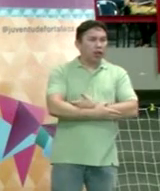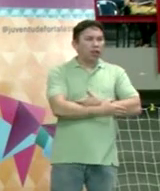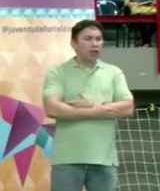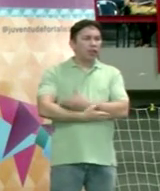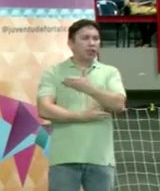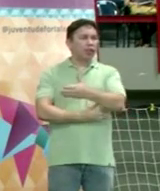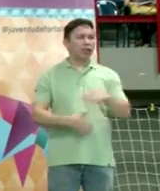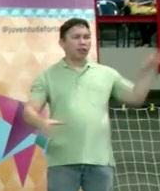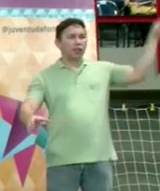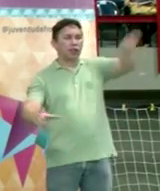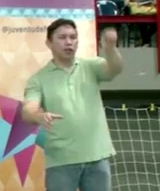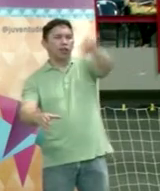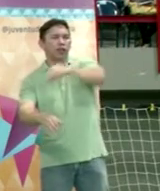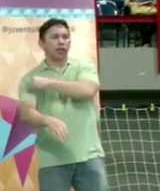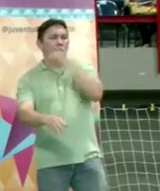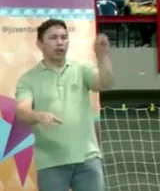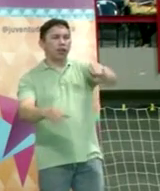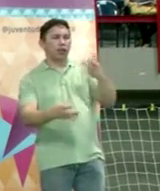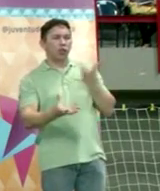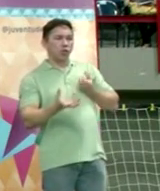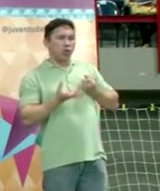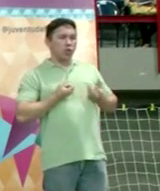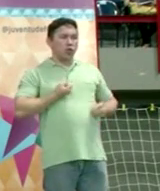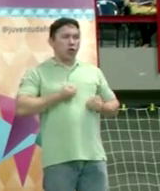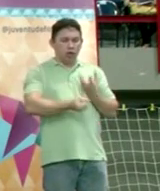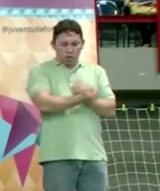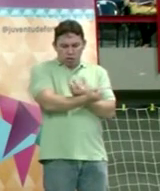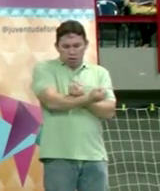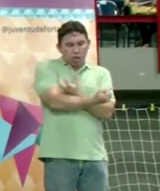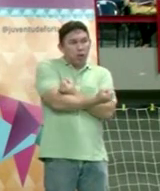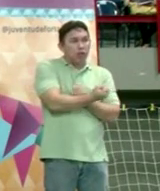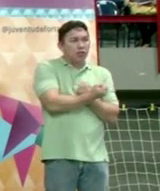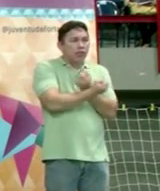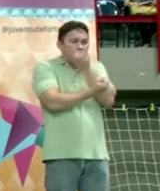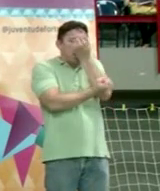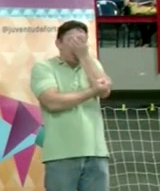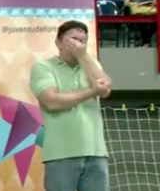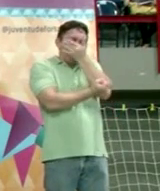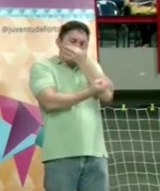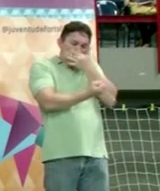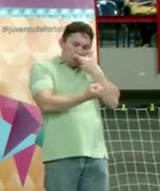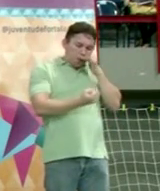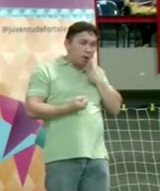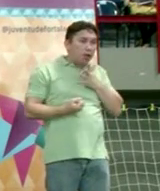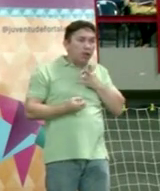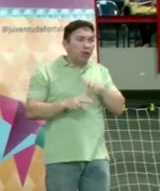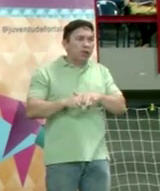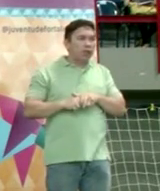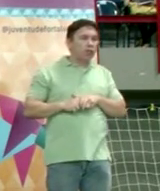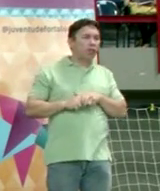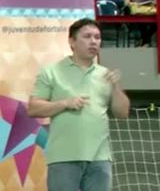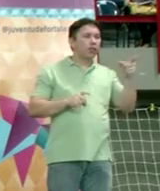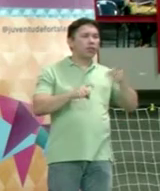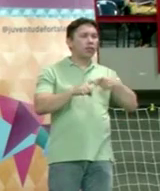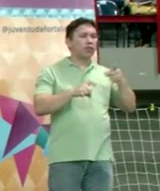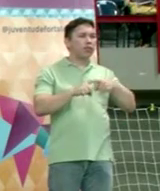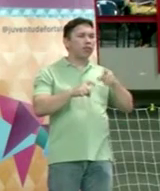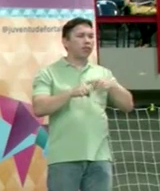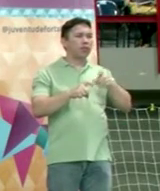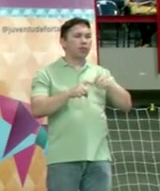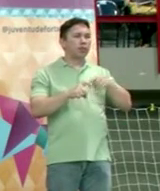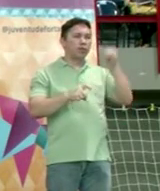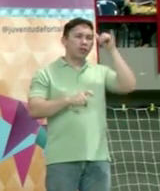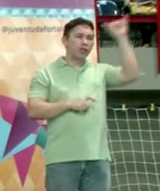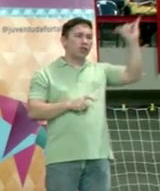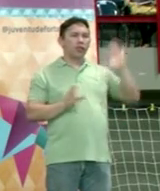de álcool. Esse álcool ele é absorvido pela pele. A criança inala esse álcool. Por isso que a medicina, o